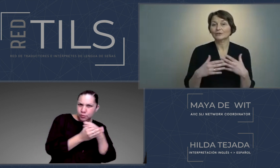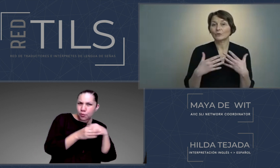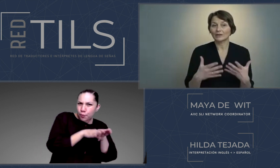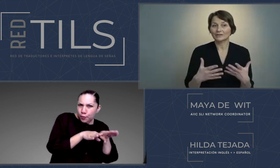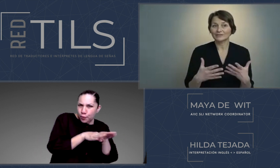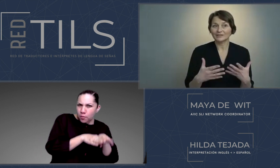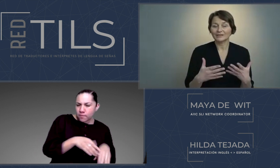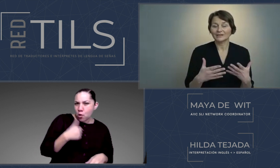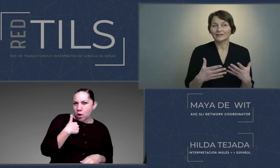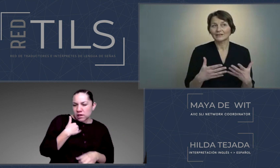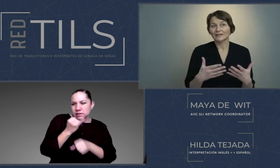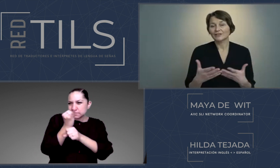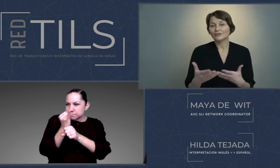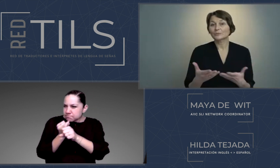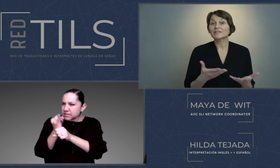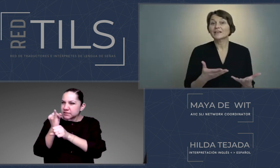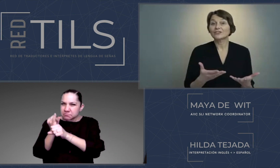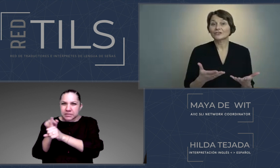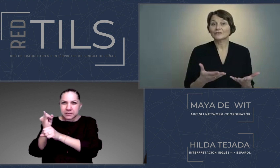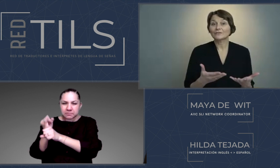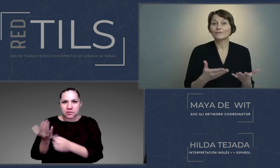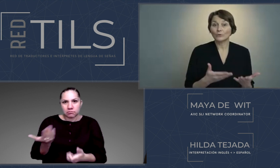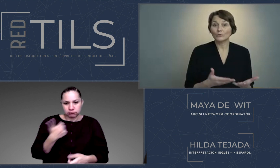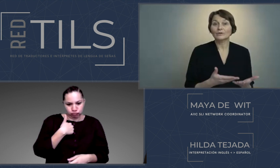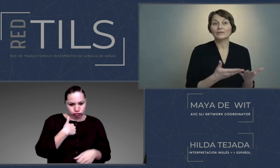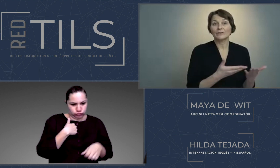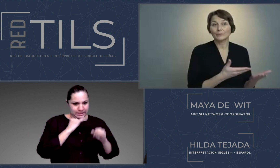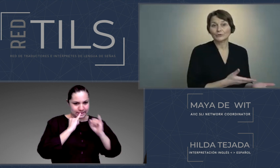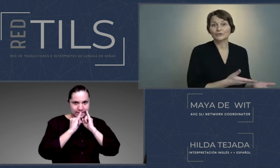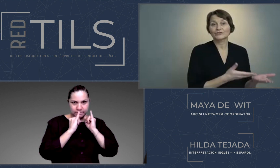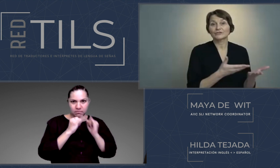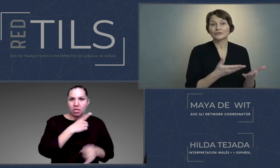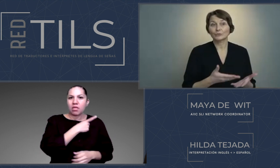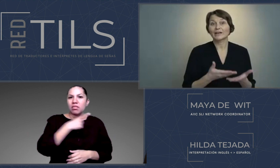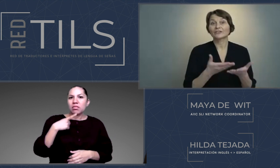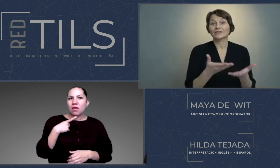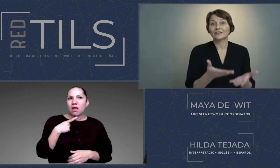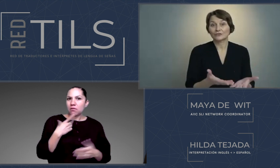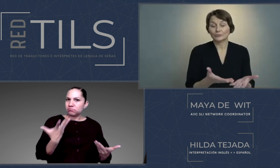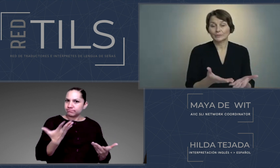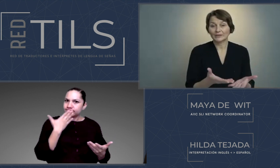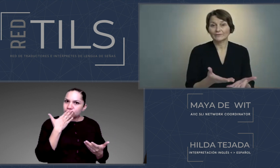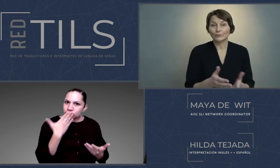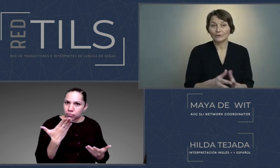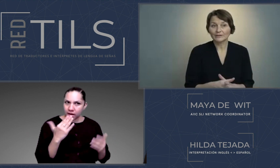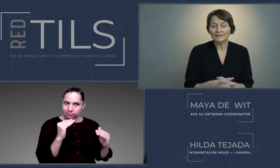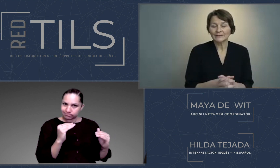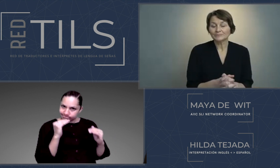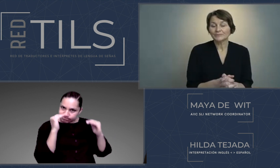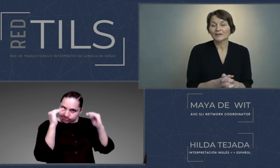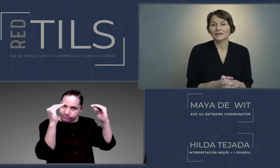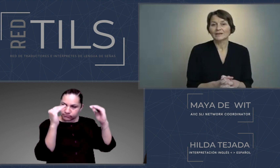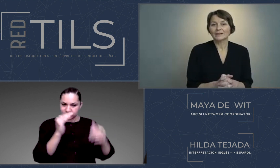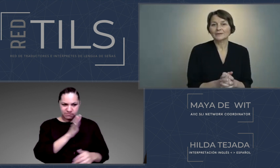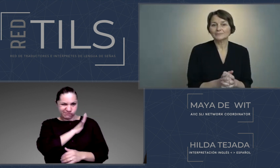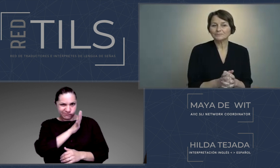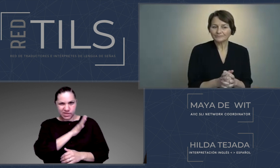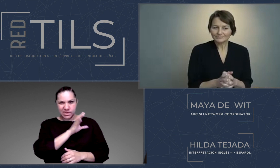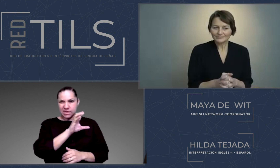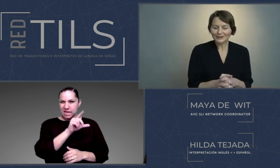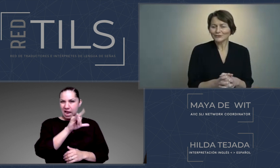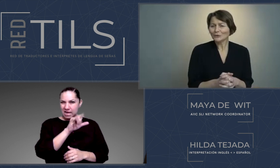lo que hagamos sea de buena calidad, de acuerdo con las mejores prácticas y que